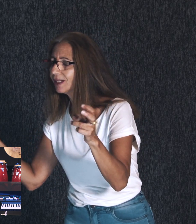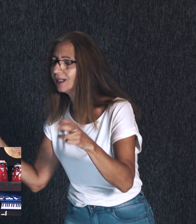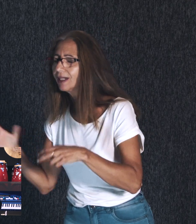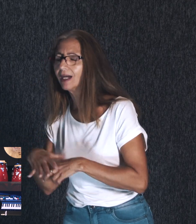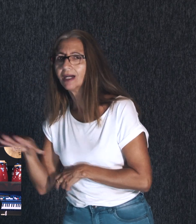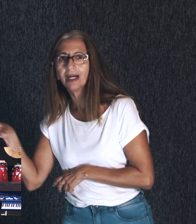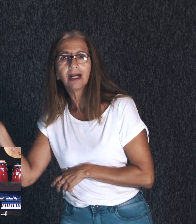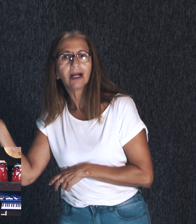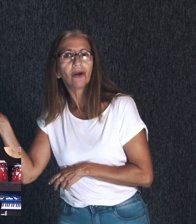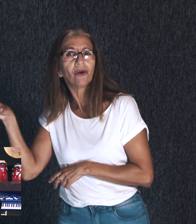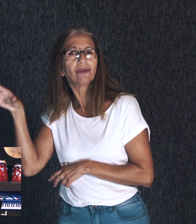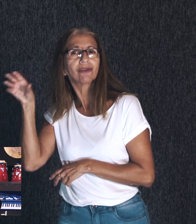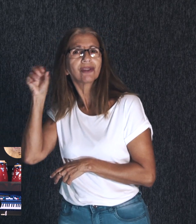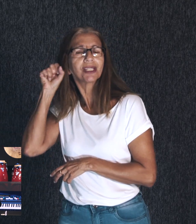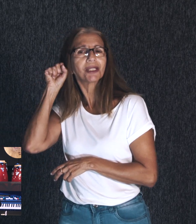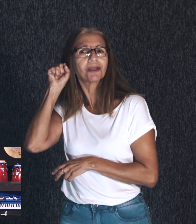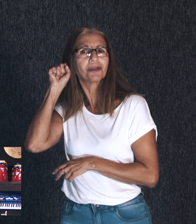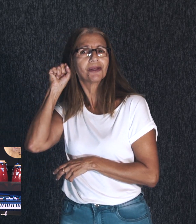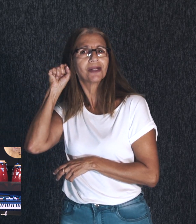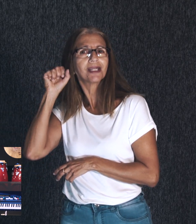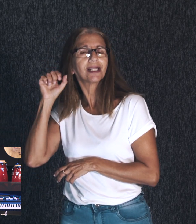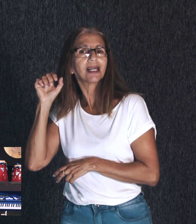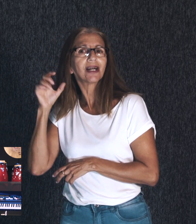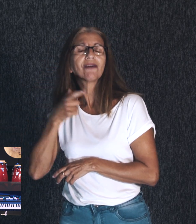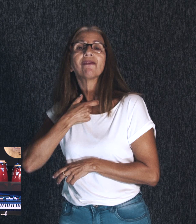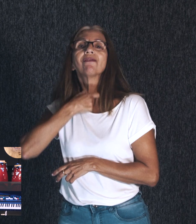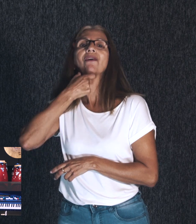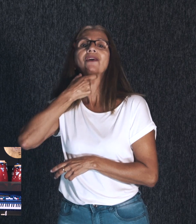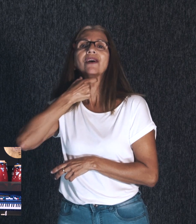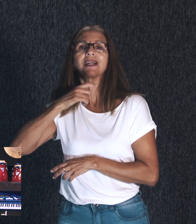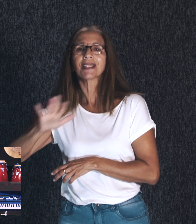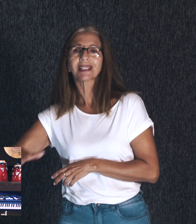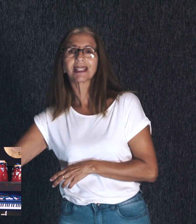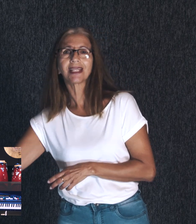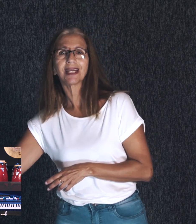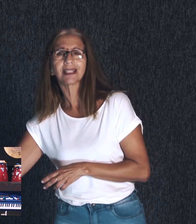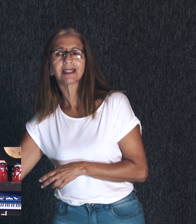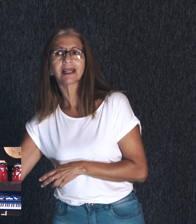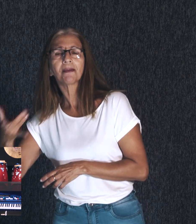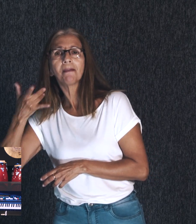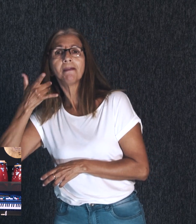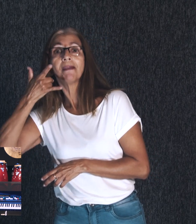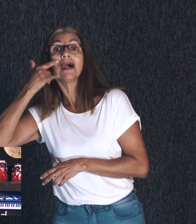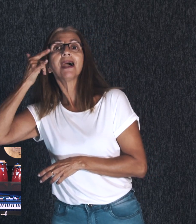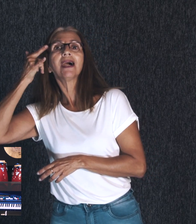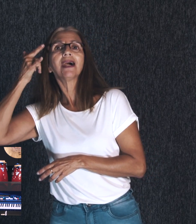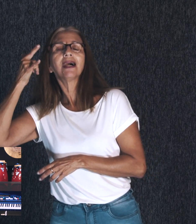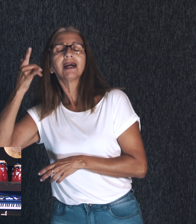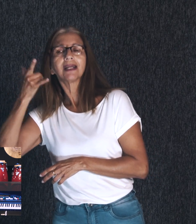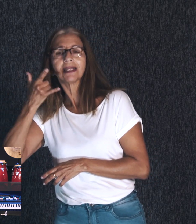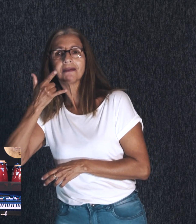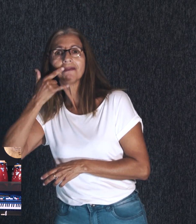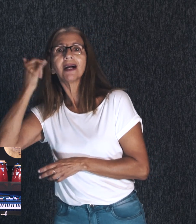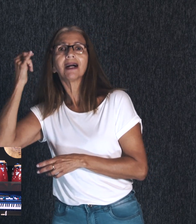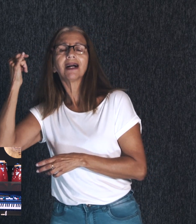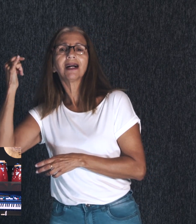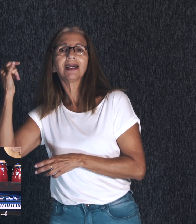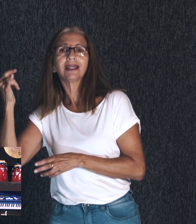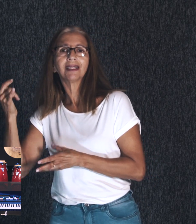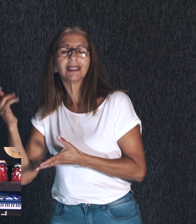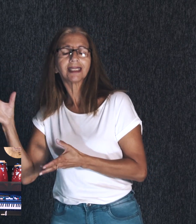criança. Ele ouviu assim: pai, eu estou aqui.